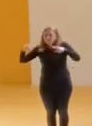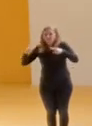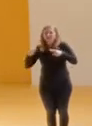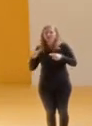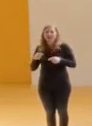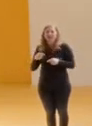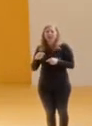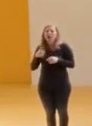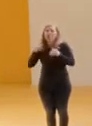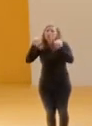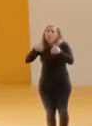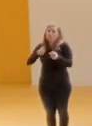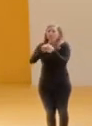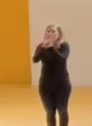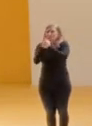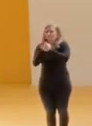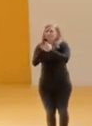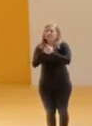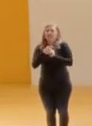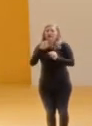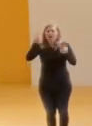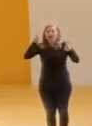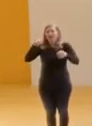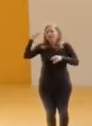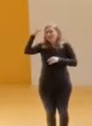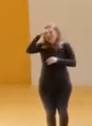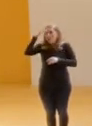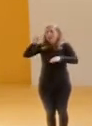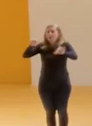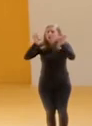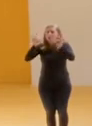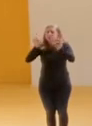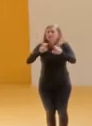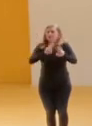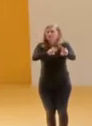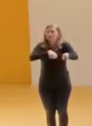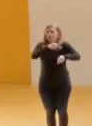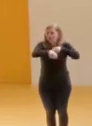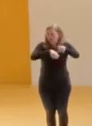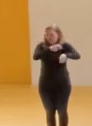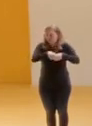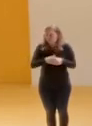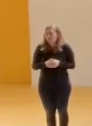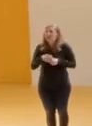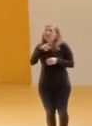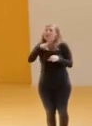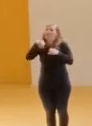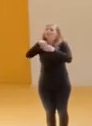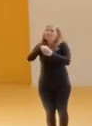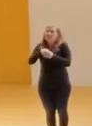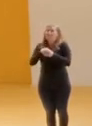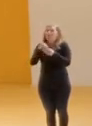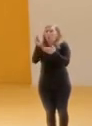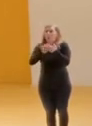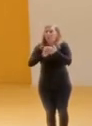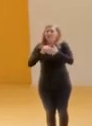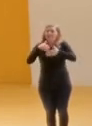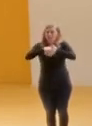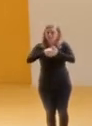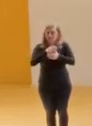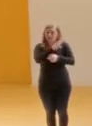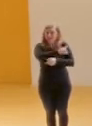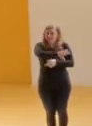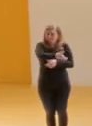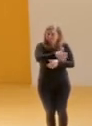to jest można przetłumaczyć jako teorię optymalnego żerowania i on się stosuje do opisu zachowań i zwierząt i ludzi